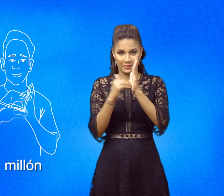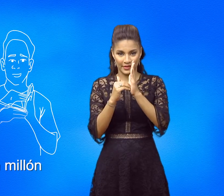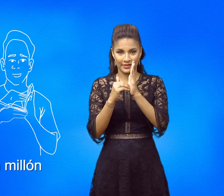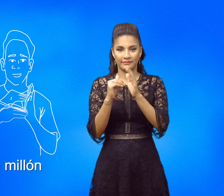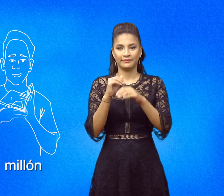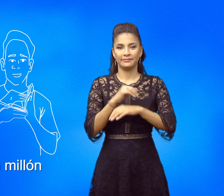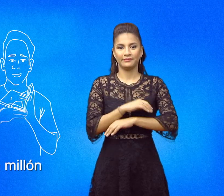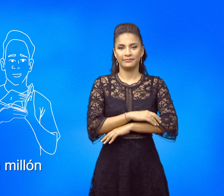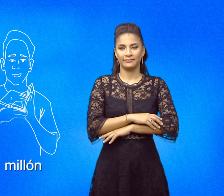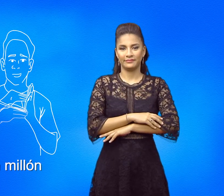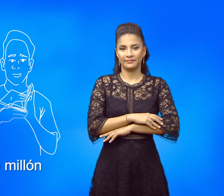un millón